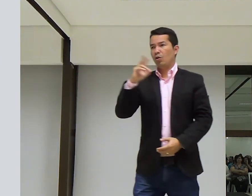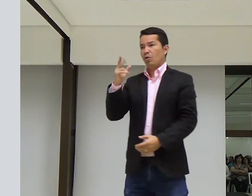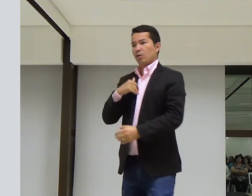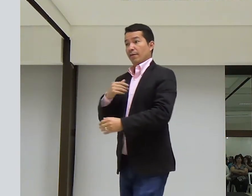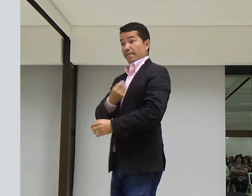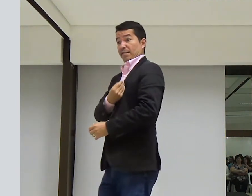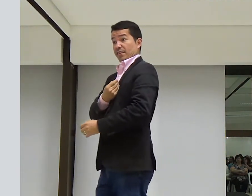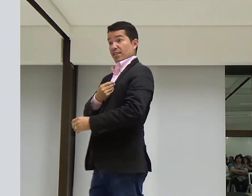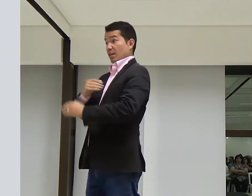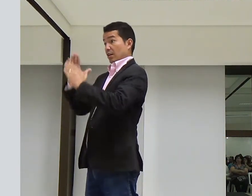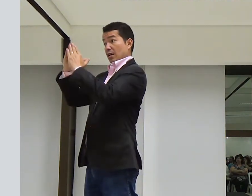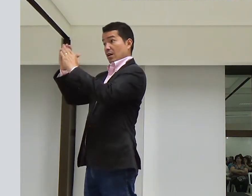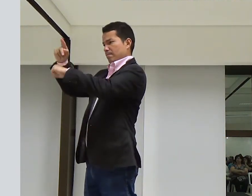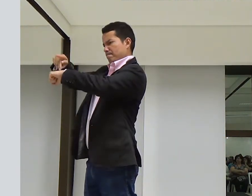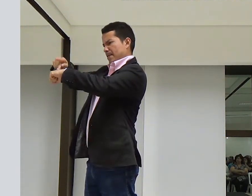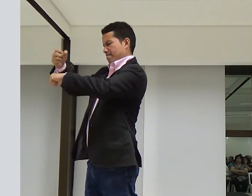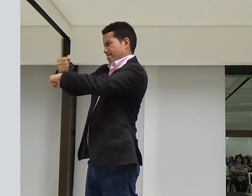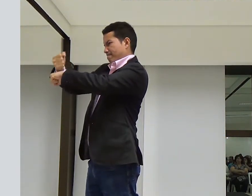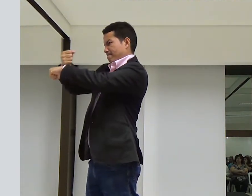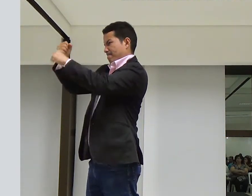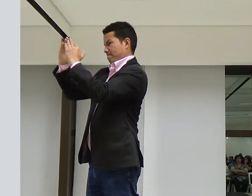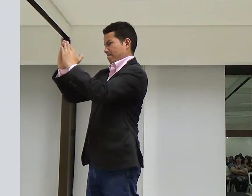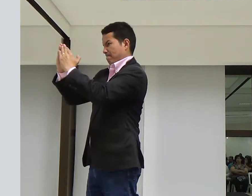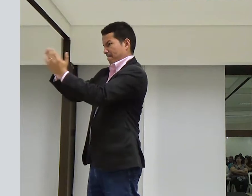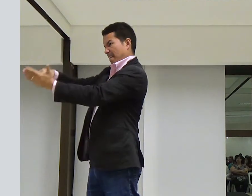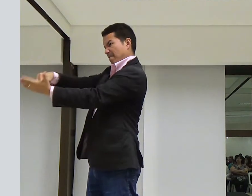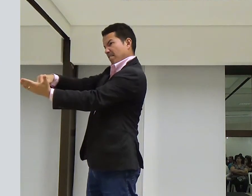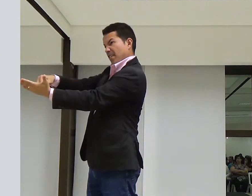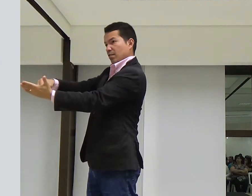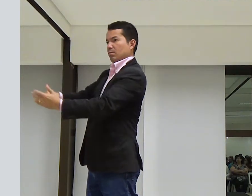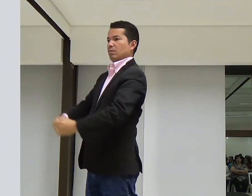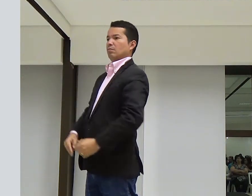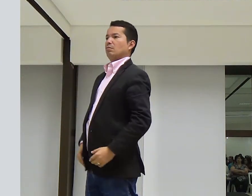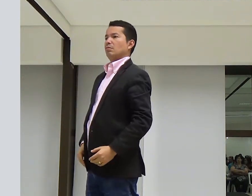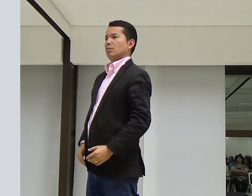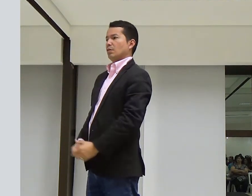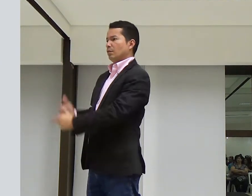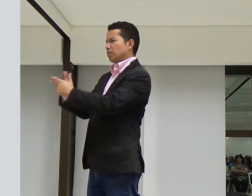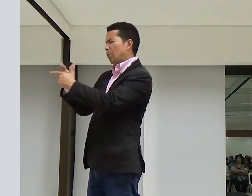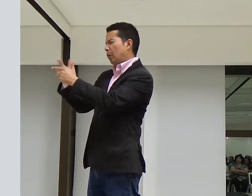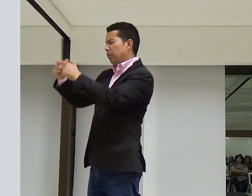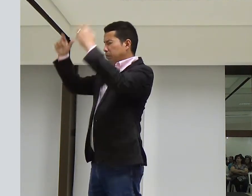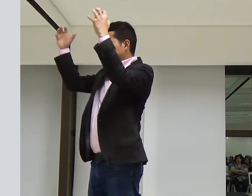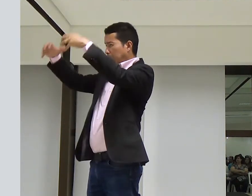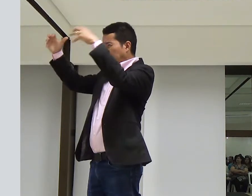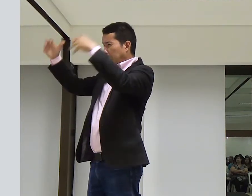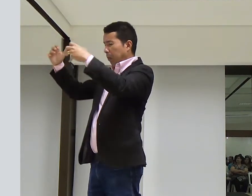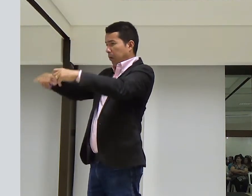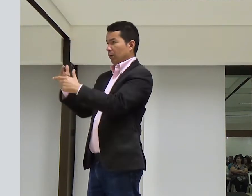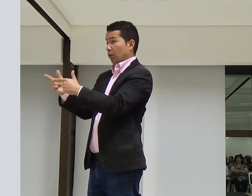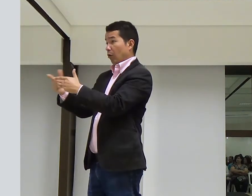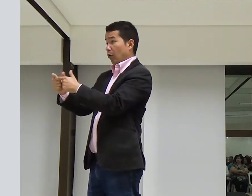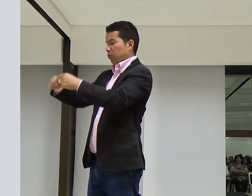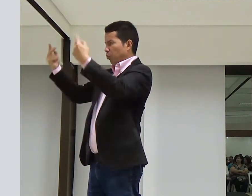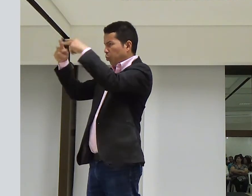na areia, ou nós podemos ter uma vida forte, firme na rocha, onde os problemas,